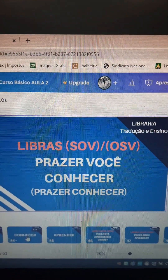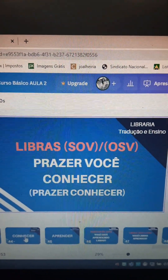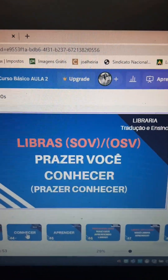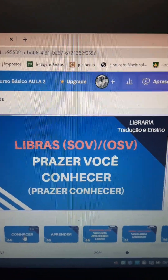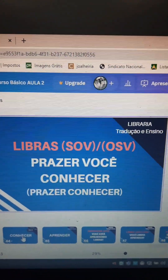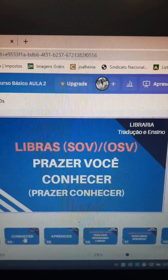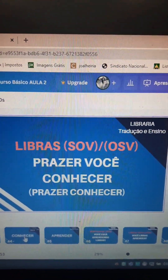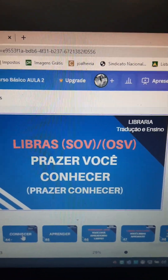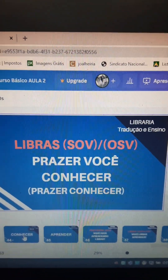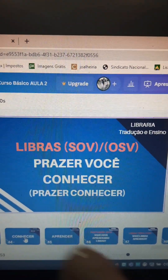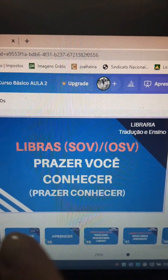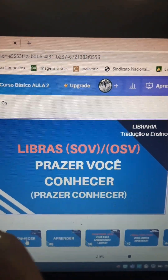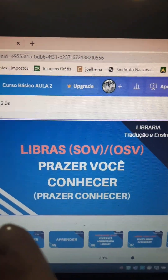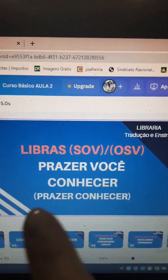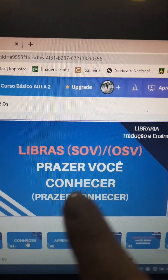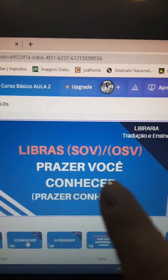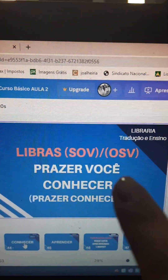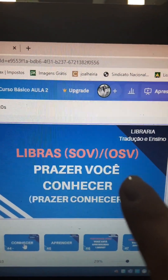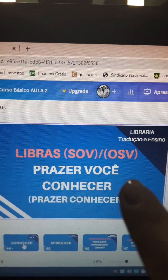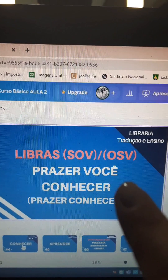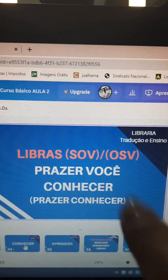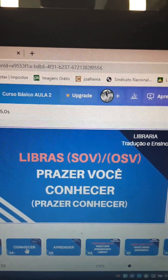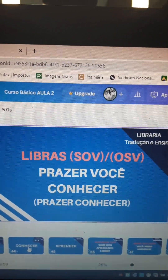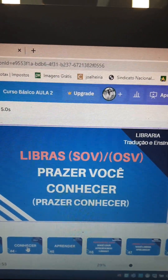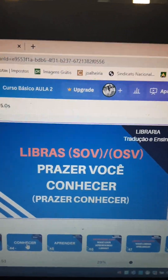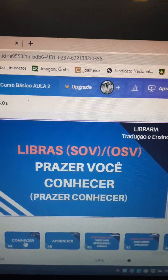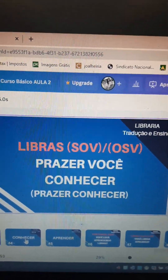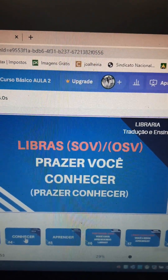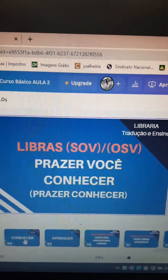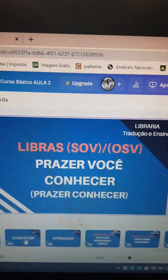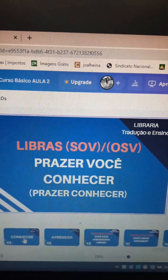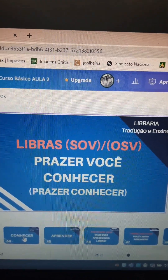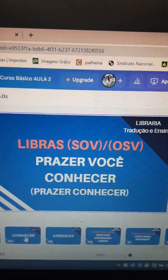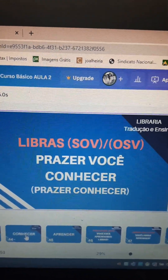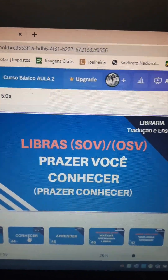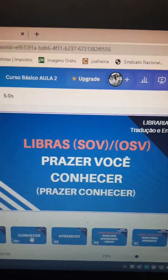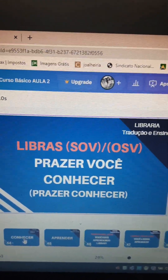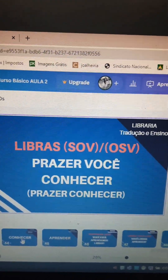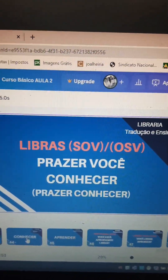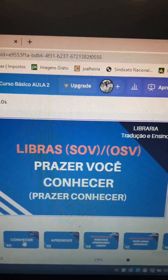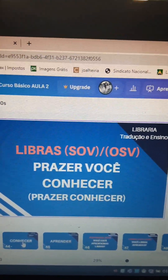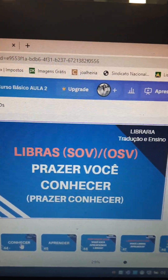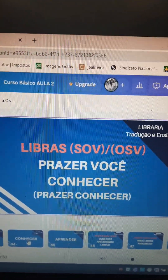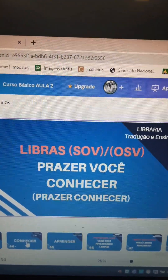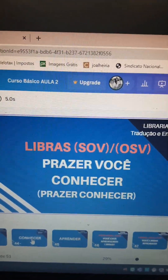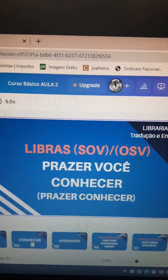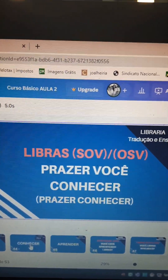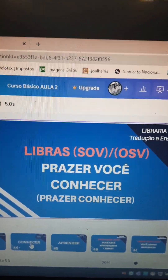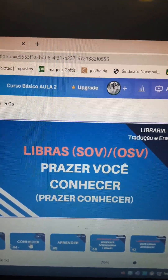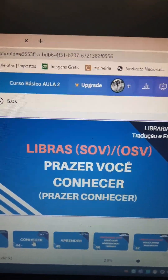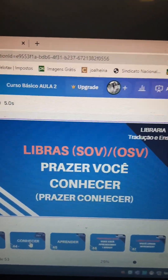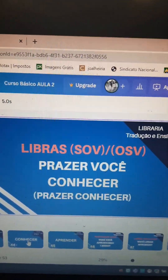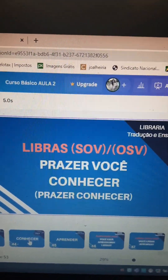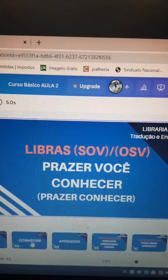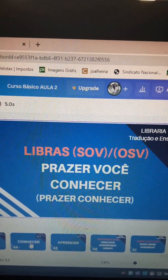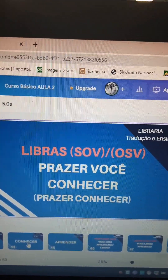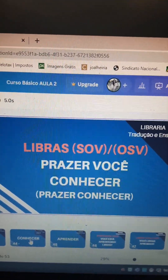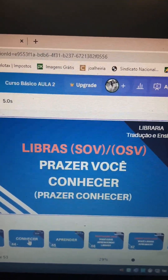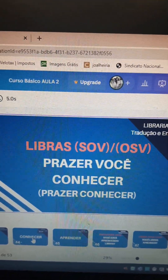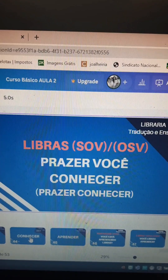E em Libras, a construção gramatical é desse. Sujeito, objeto e verbo, objeto, sujeito e verbo. O verbo sempre vem